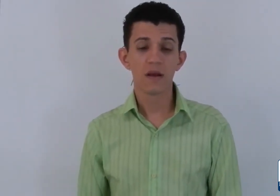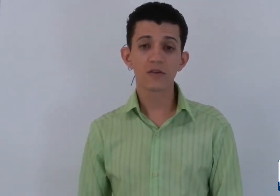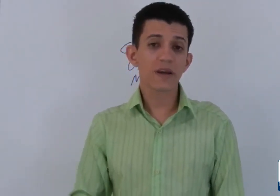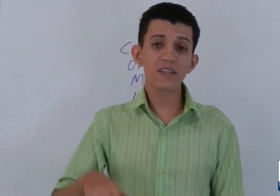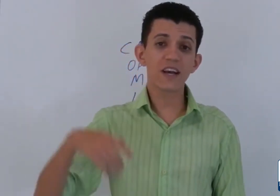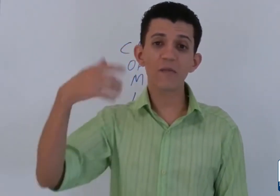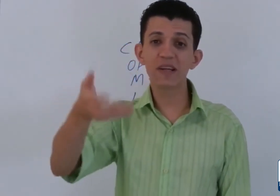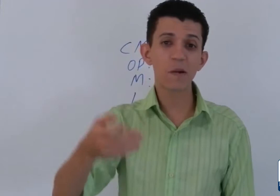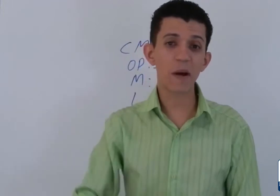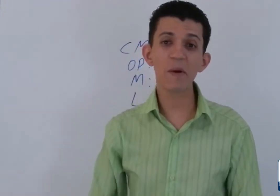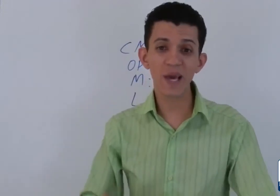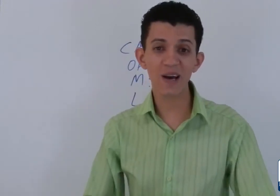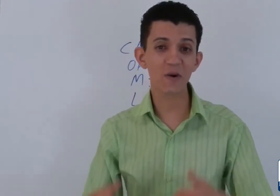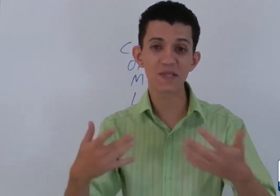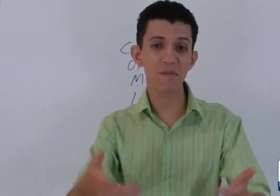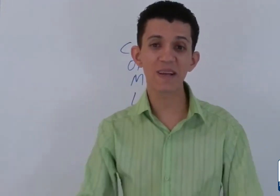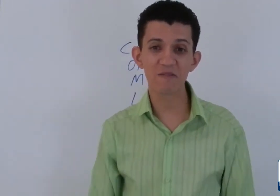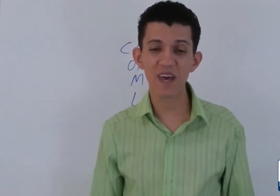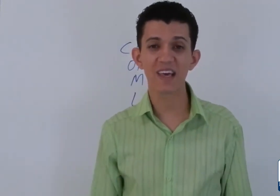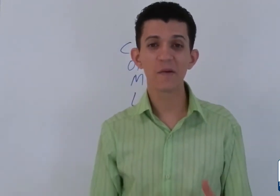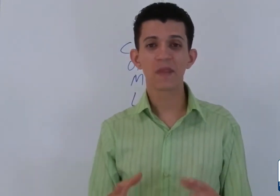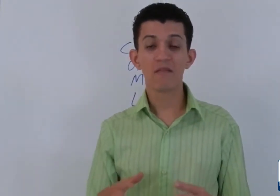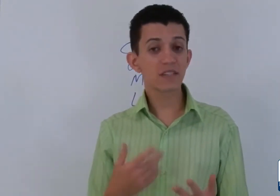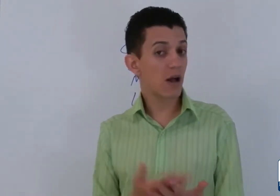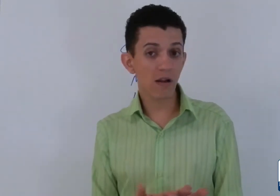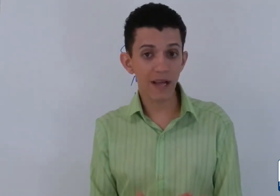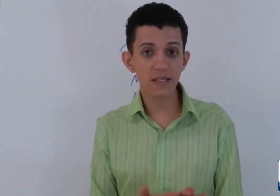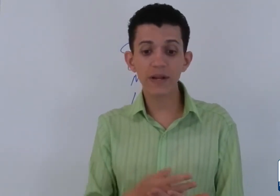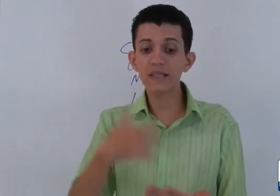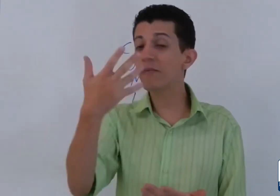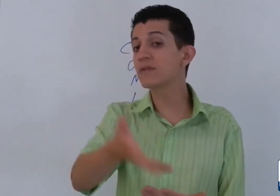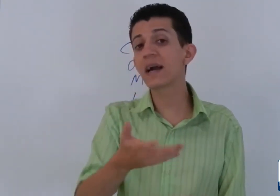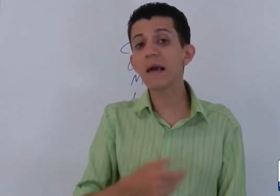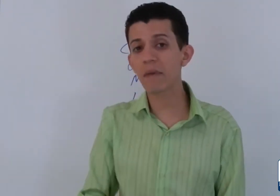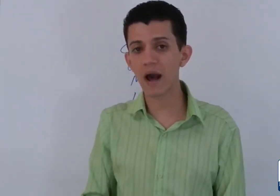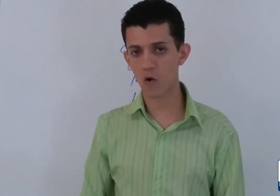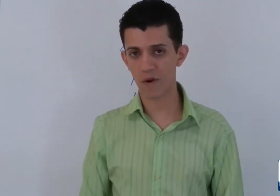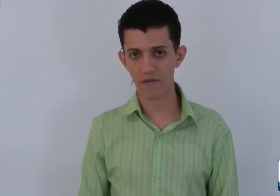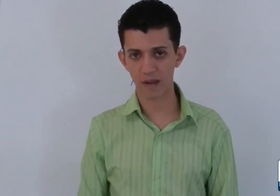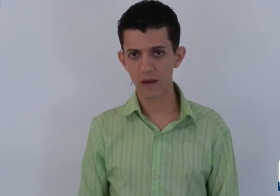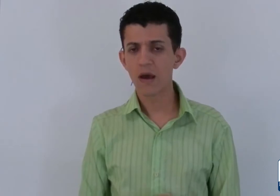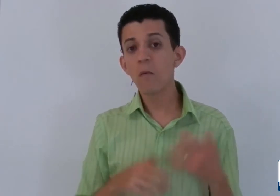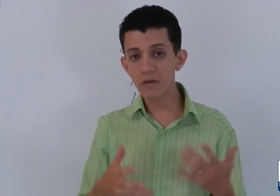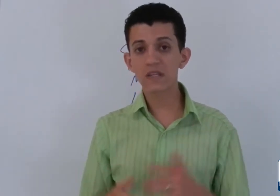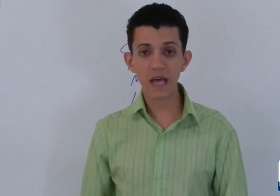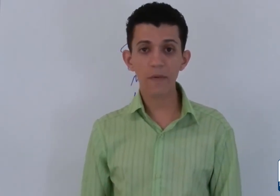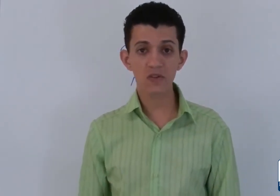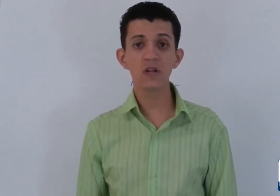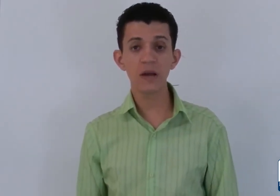Só que aí chega, por exemplo, amanhã ou na semana que vem, você olha a anotação e nem sempre consegue lembrar como é feito. Muitos intérpretes de